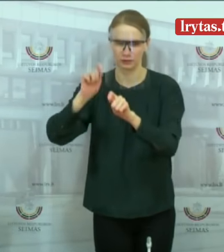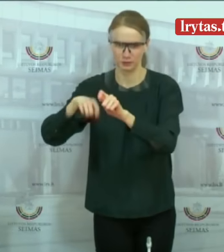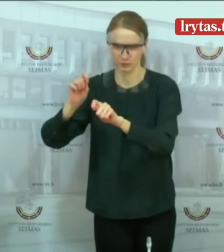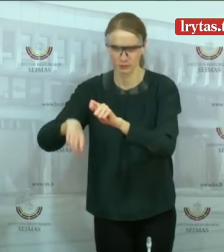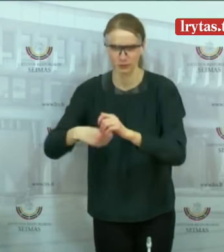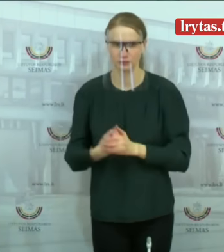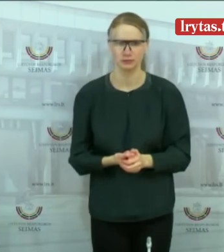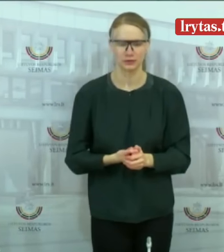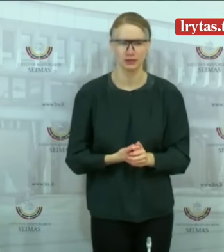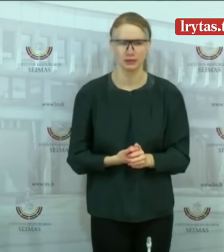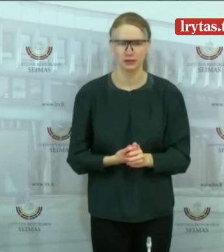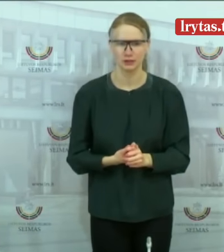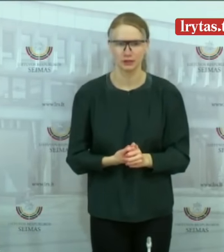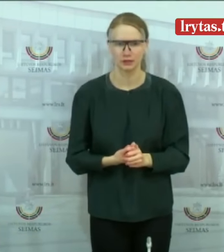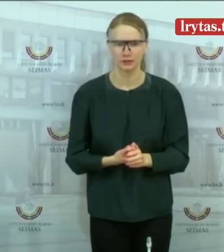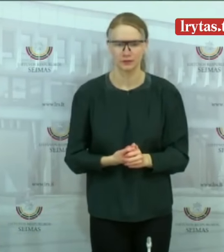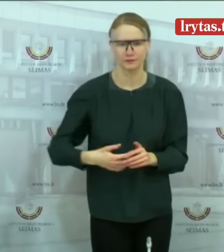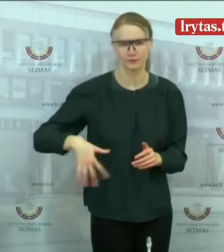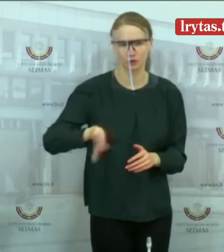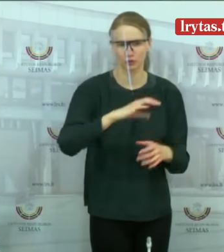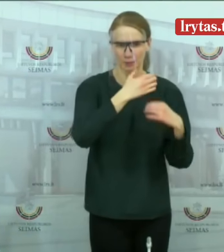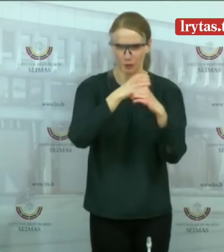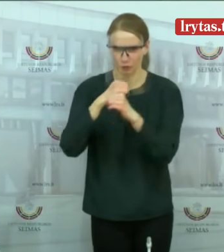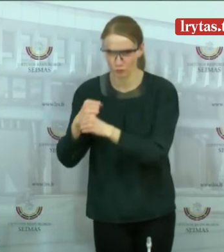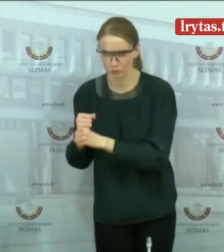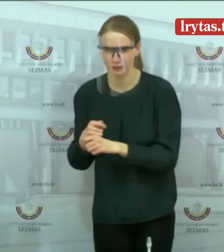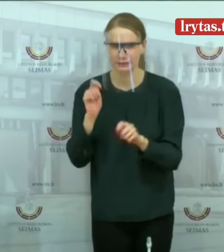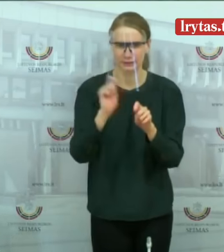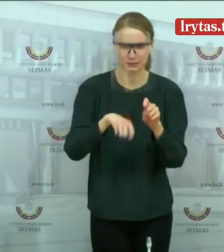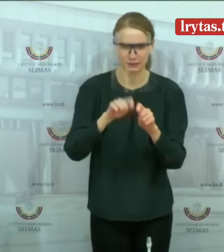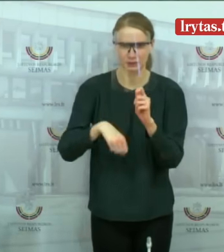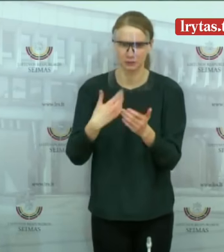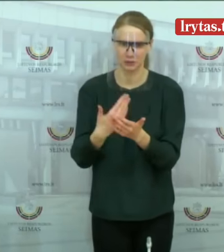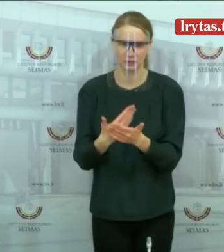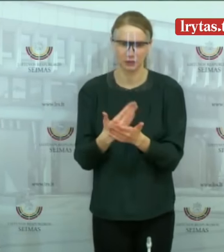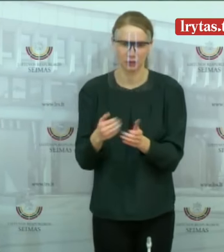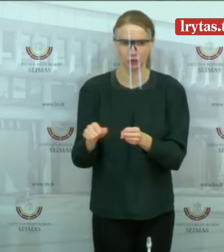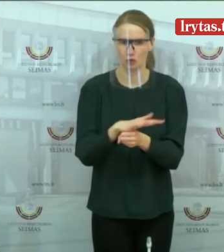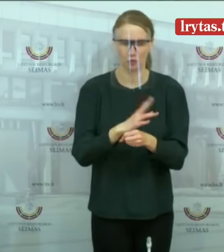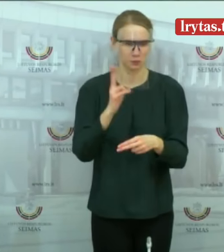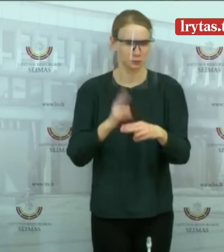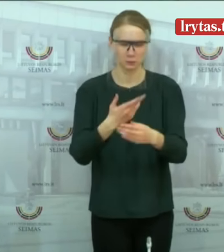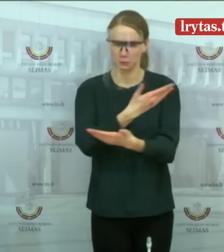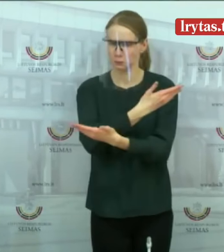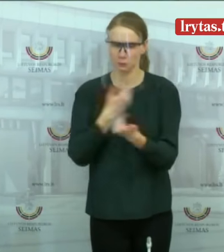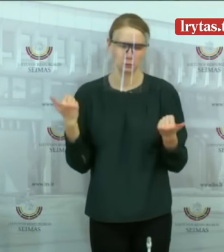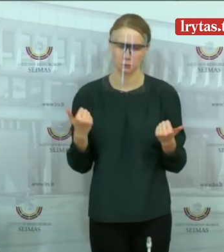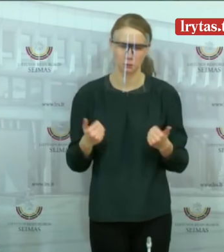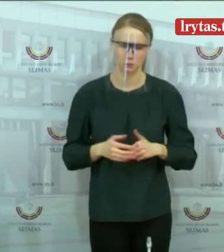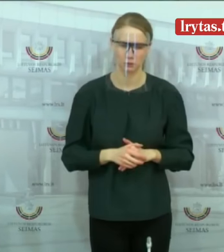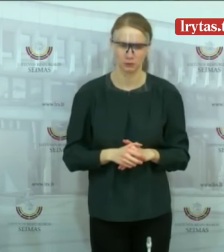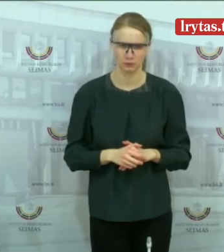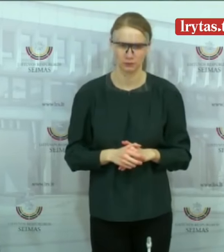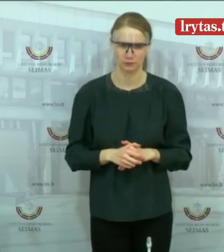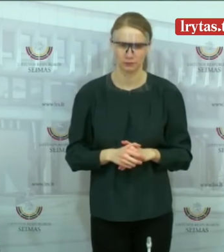buvo nustatyti, kad visų laboratorinių tyrimų rezultatai yra neigiami, reiškia, kad pacientai šiuo metu neserga.